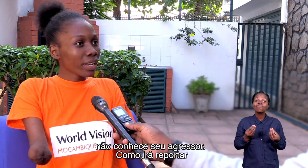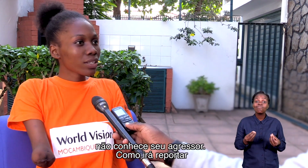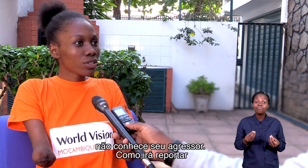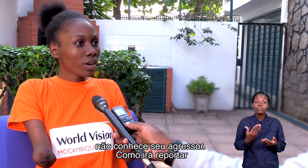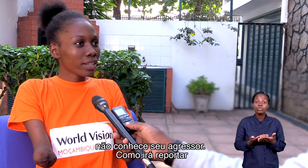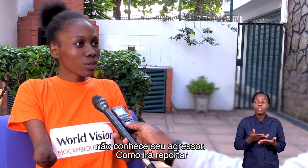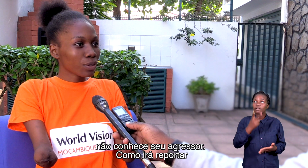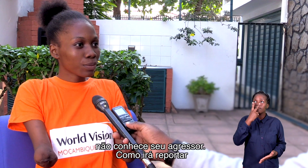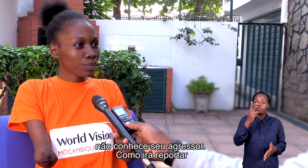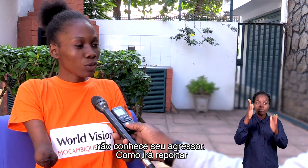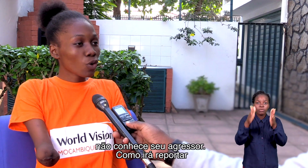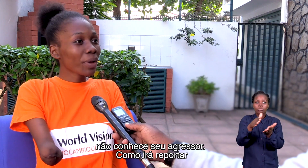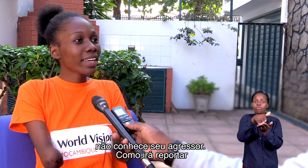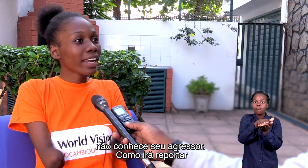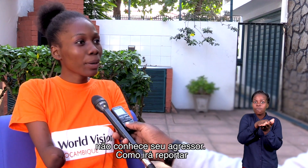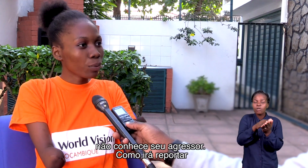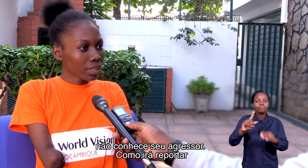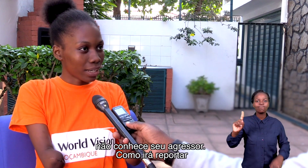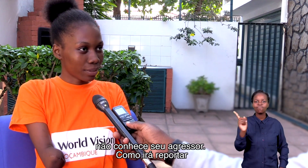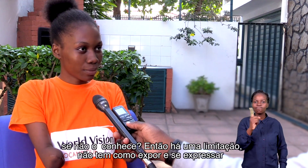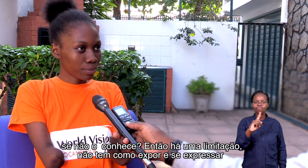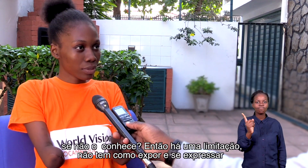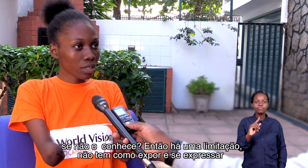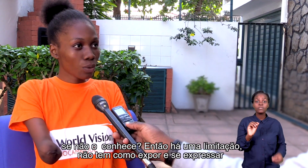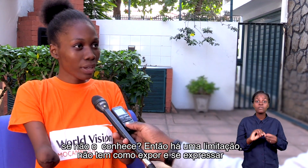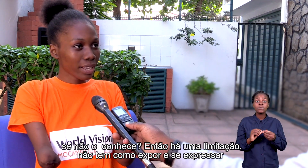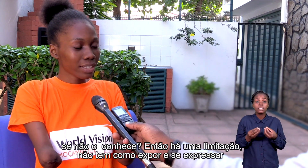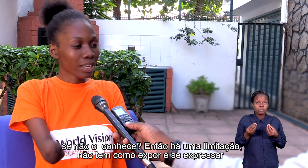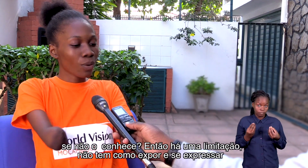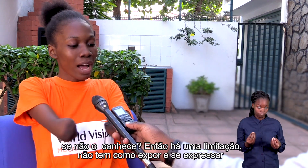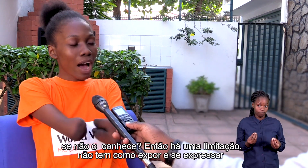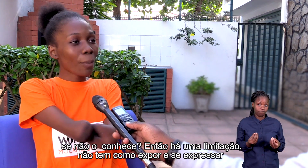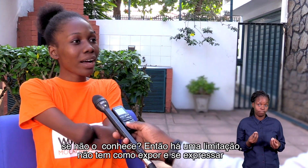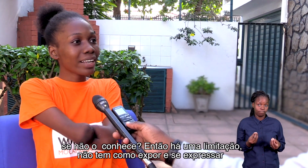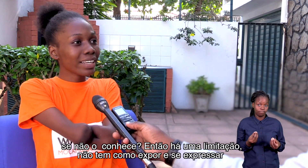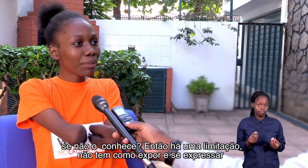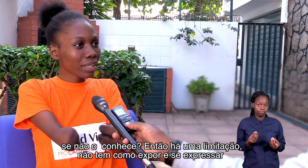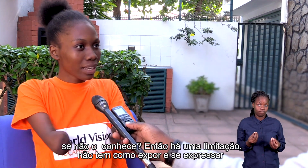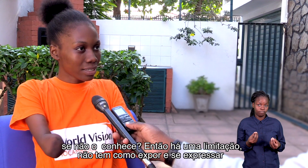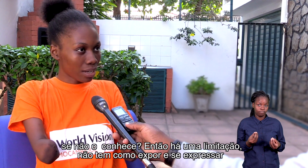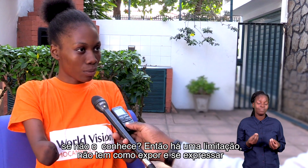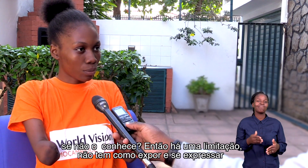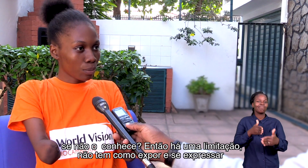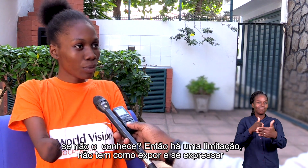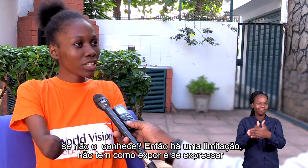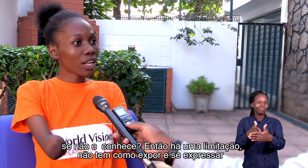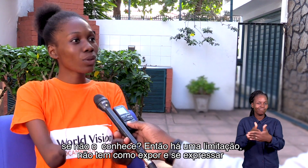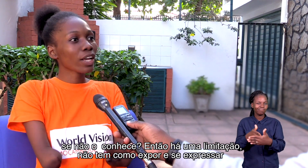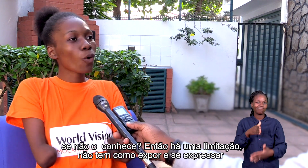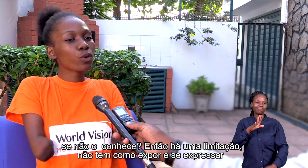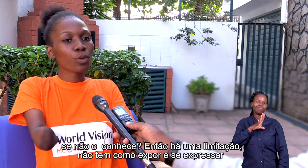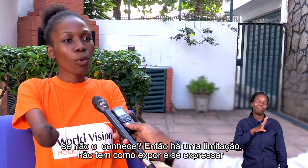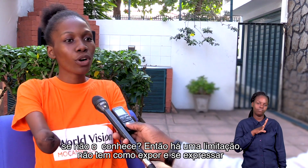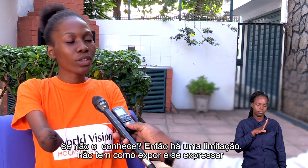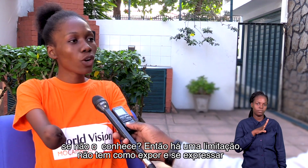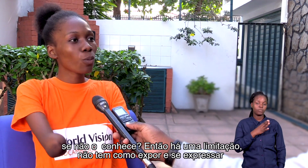não conhece o seu agressor, como é que irá reportar? Se não conhece, então há uma limitação, porque ela não tem